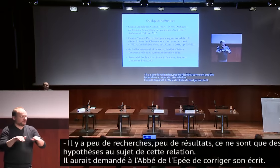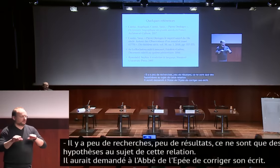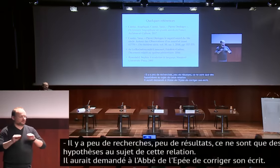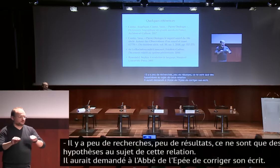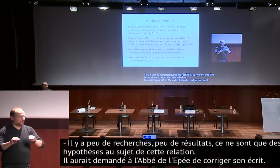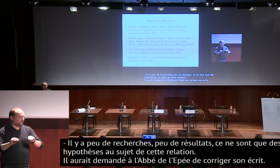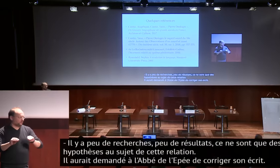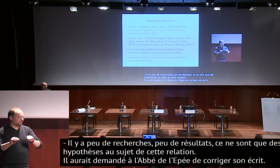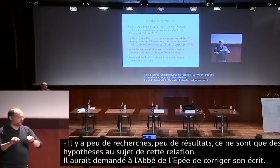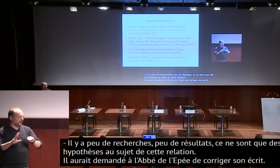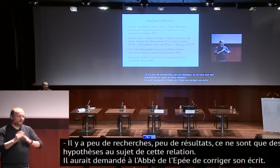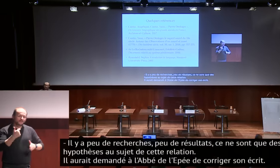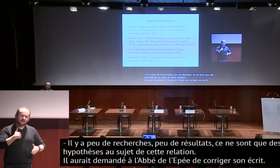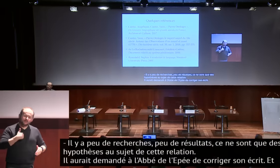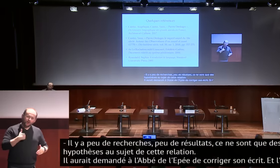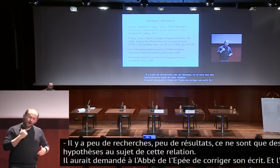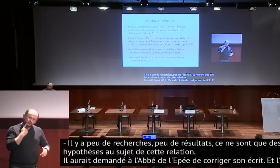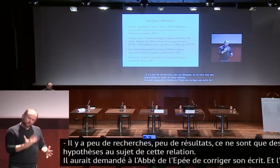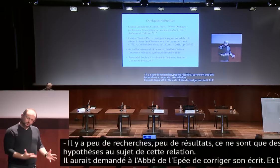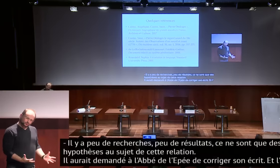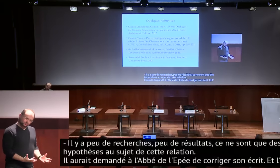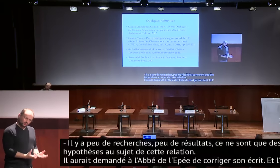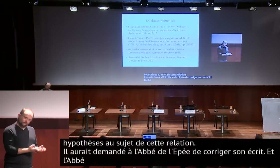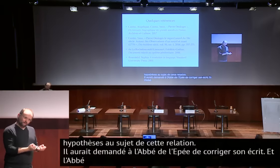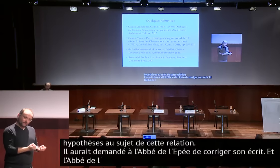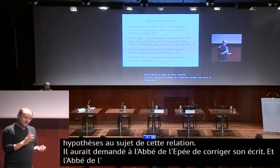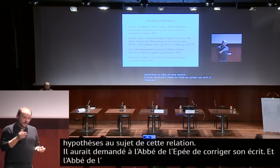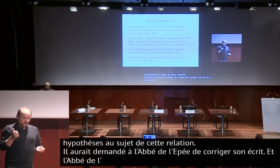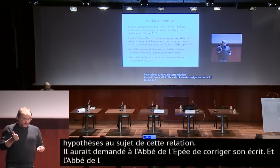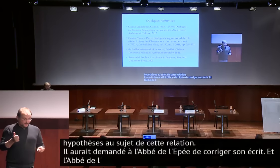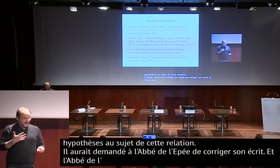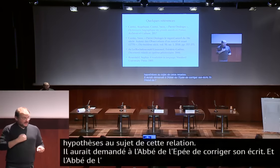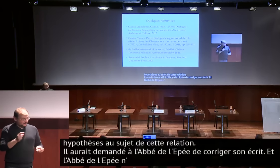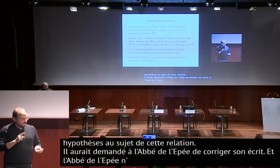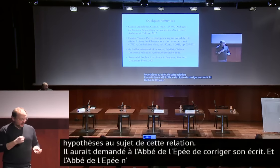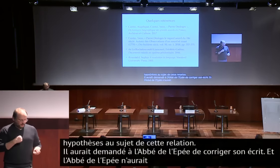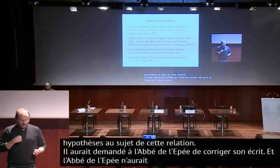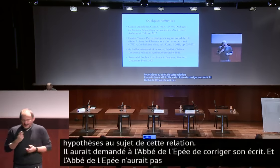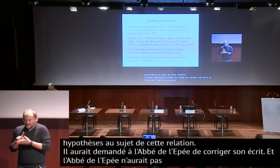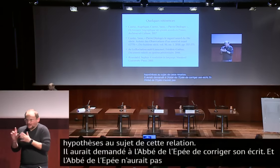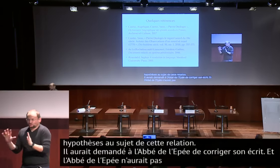l'abbé de l'Épée n'aurait pas accepté les écrits de Desloges.